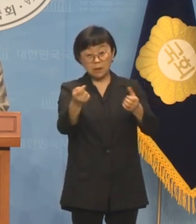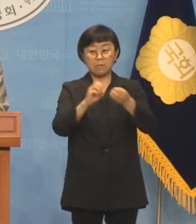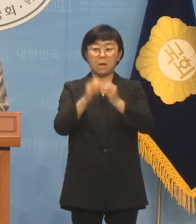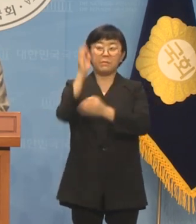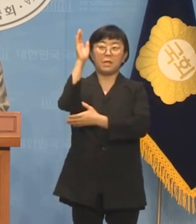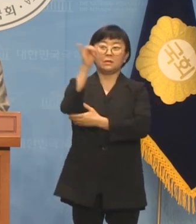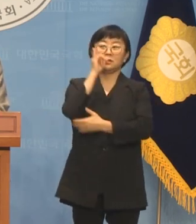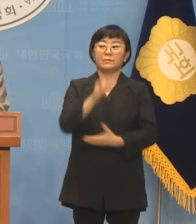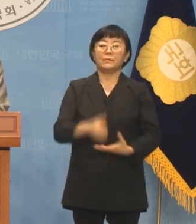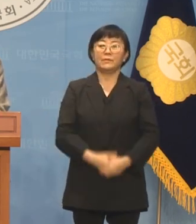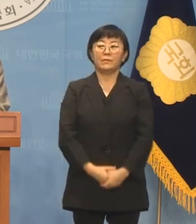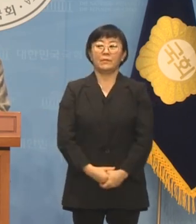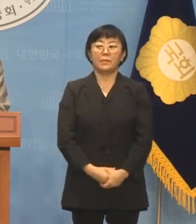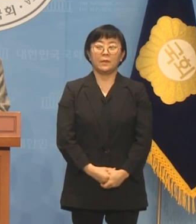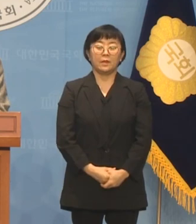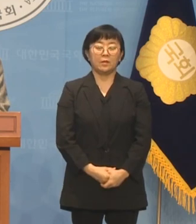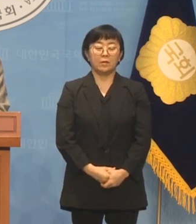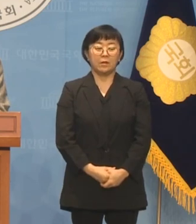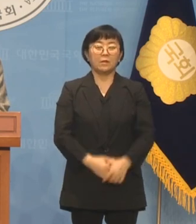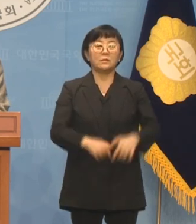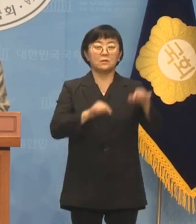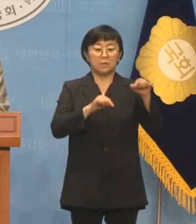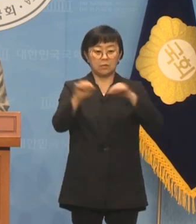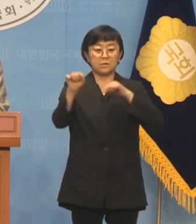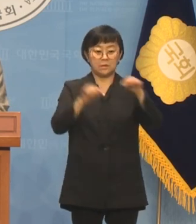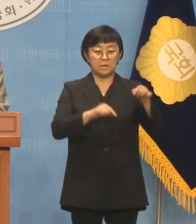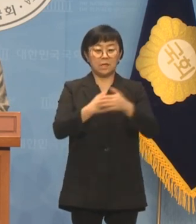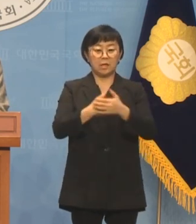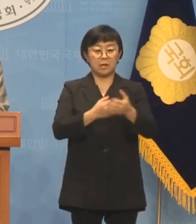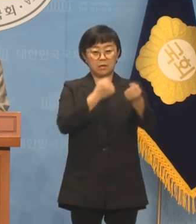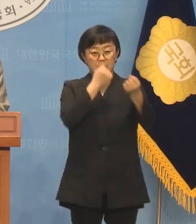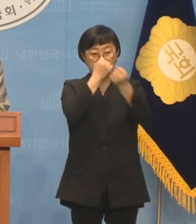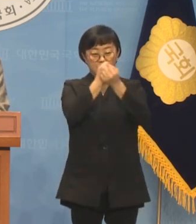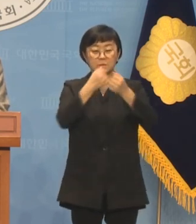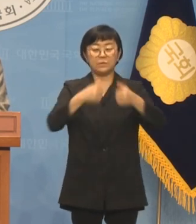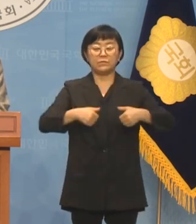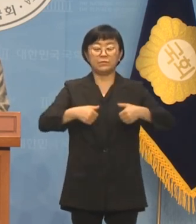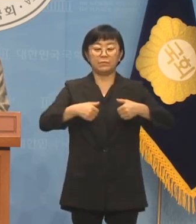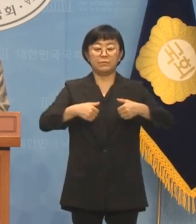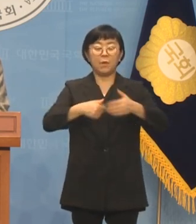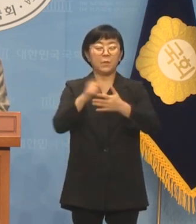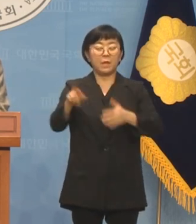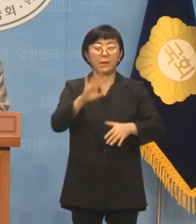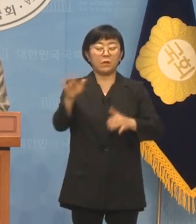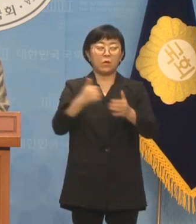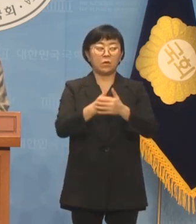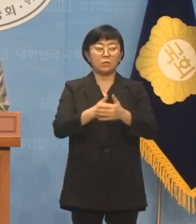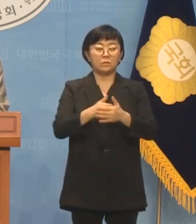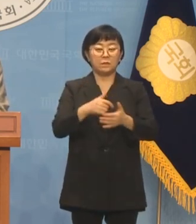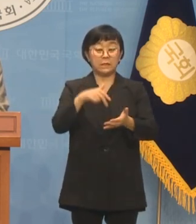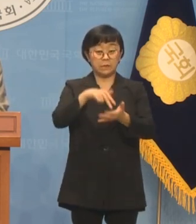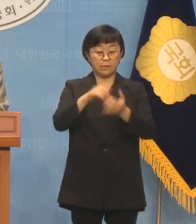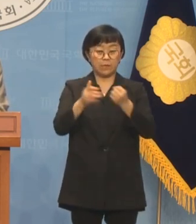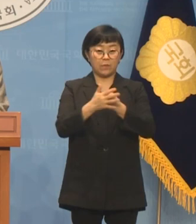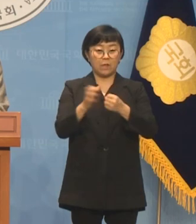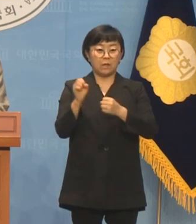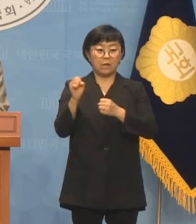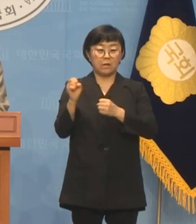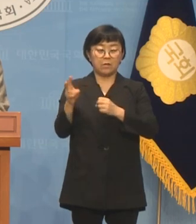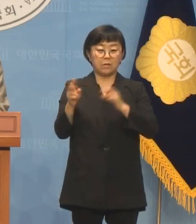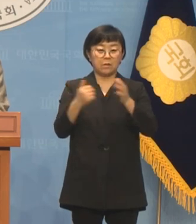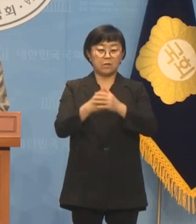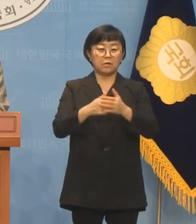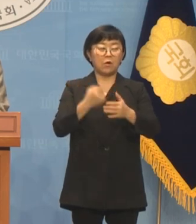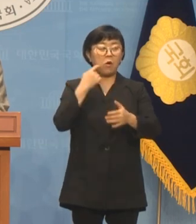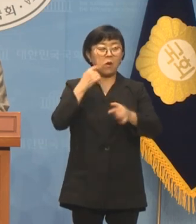망발을 늘어놓았습니다. 정치에 염치가 있어야 합니다. 지난 선거에서 양당이 위성정당으로